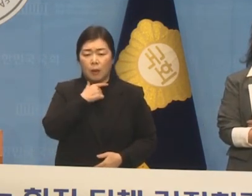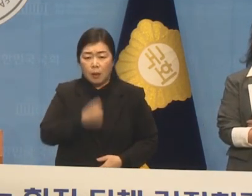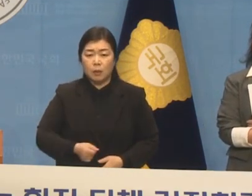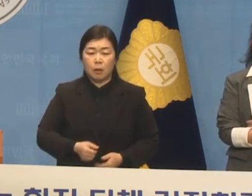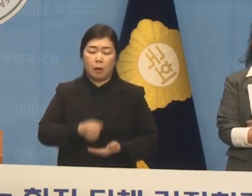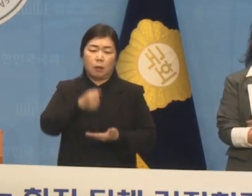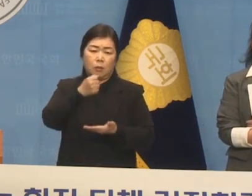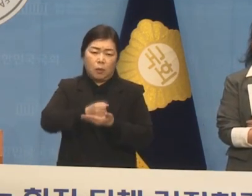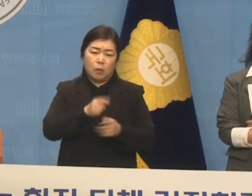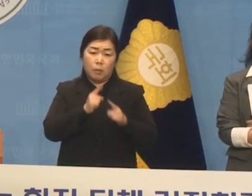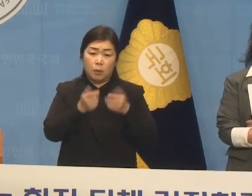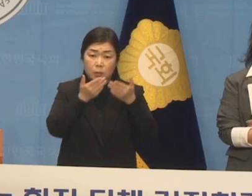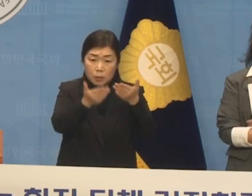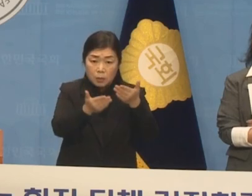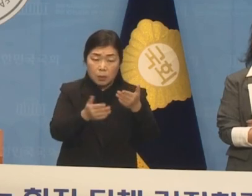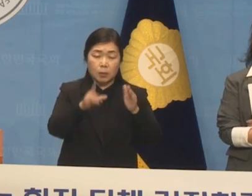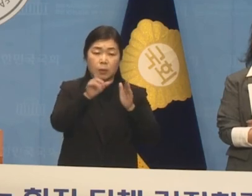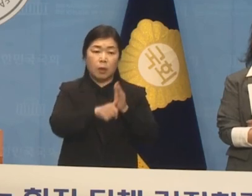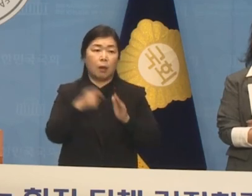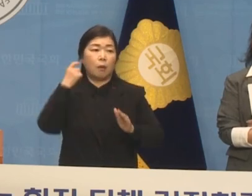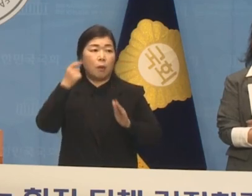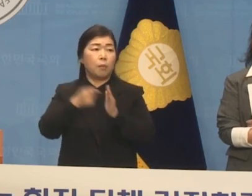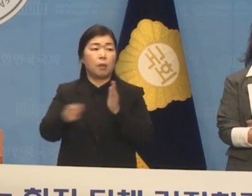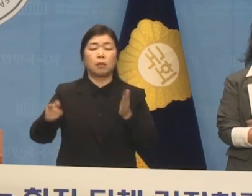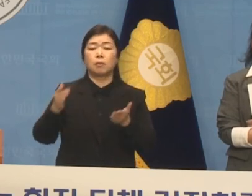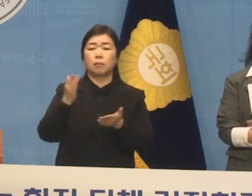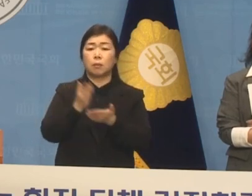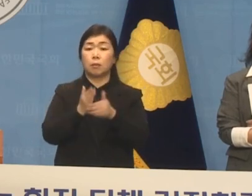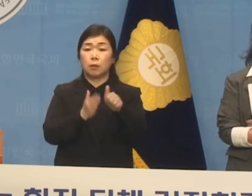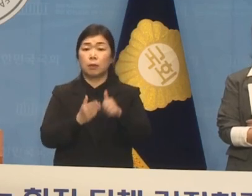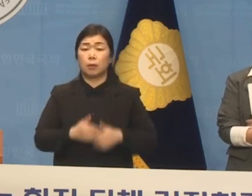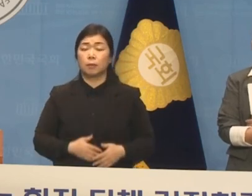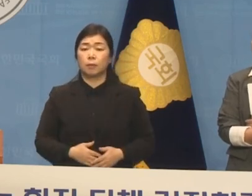호소를 외면하지 말아주십시오.